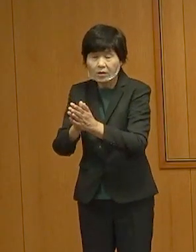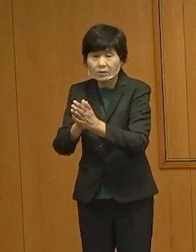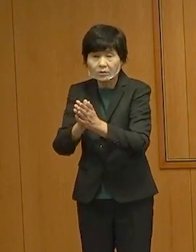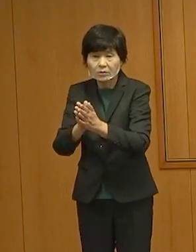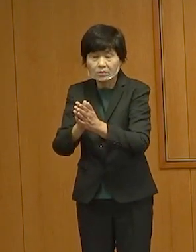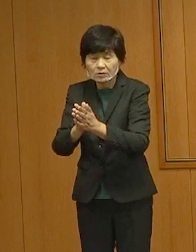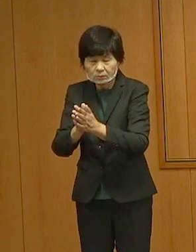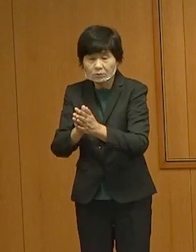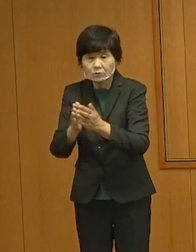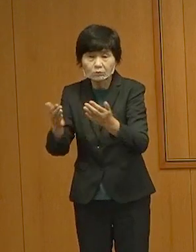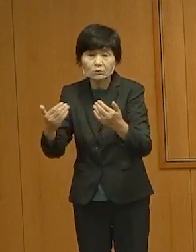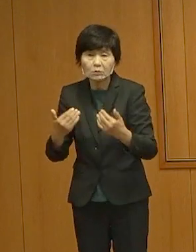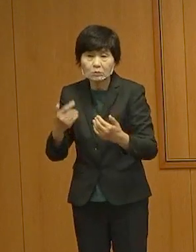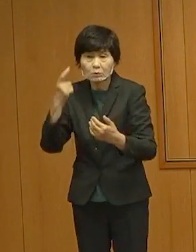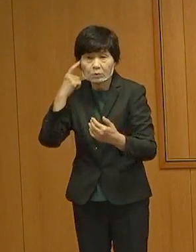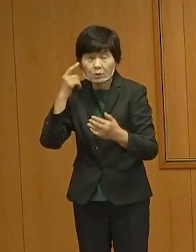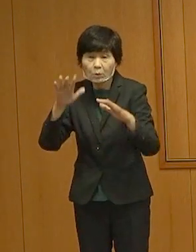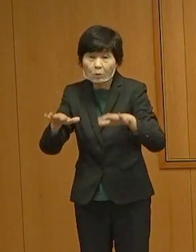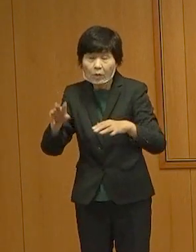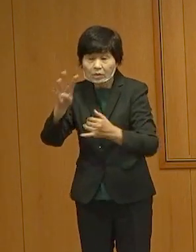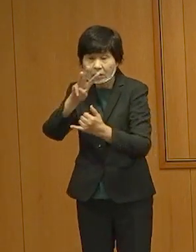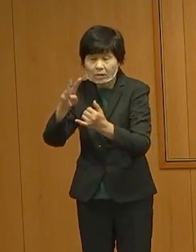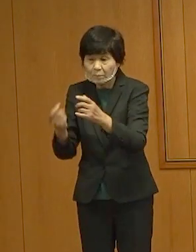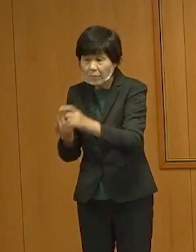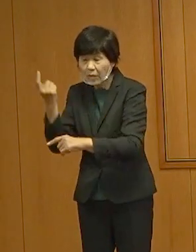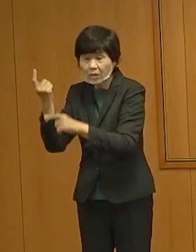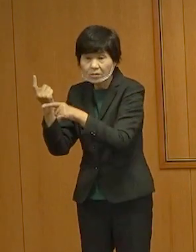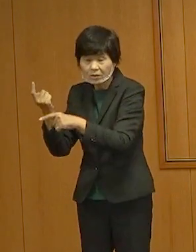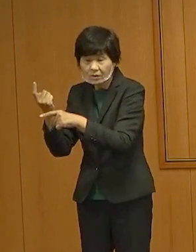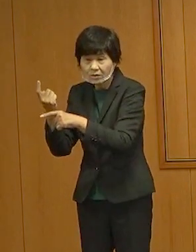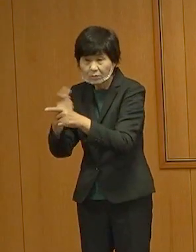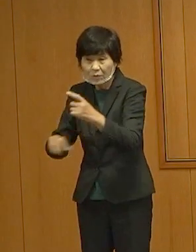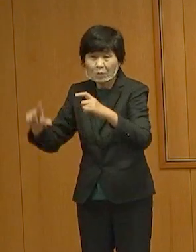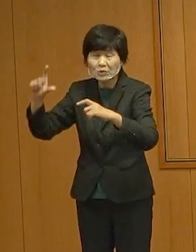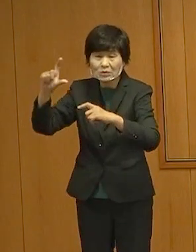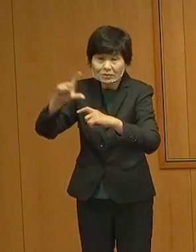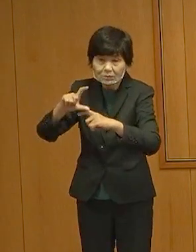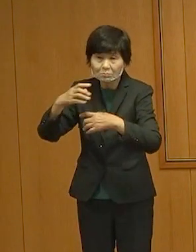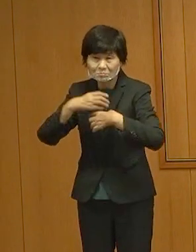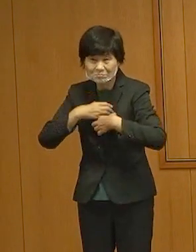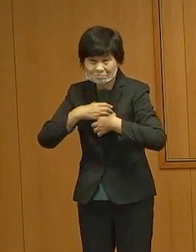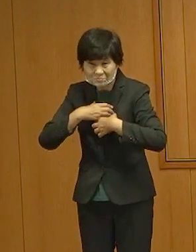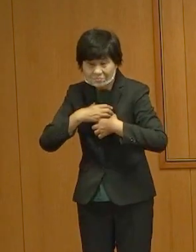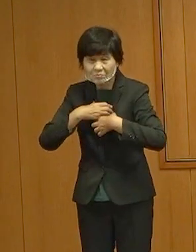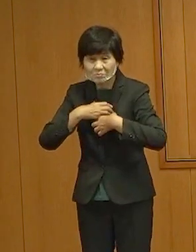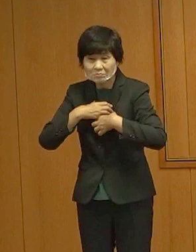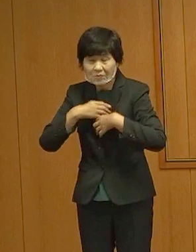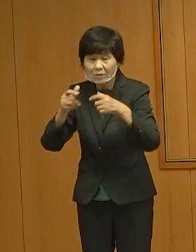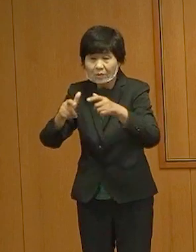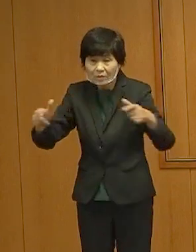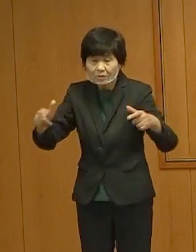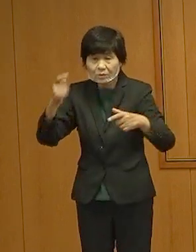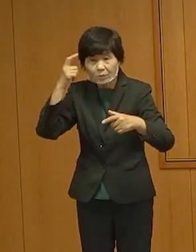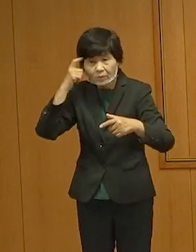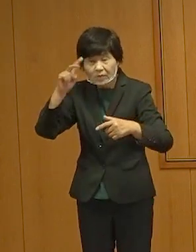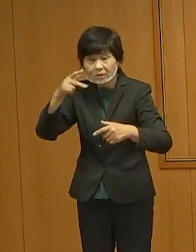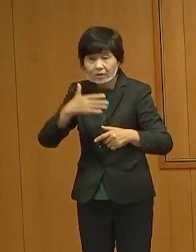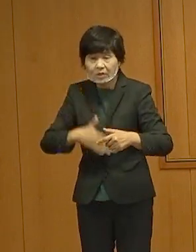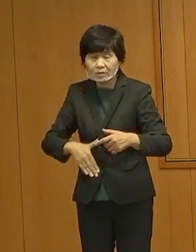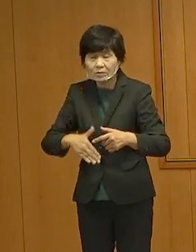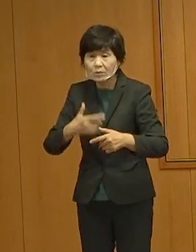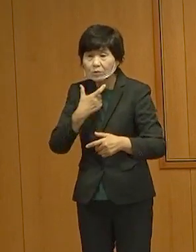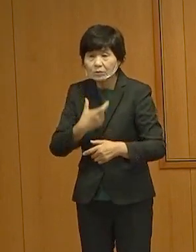災害を含めますと、なお一層危険度は高まるというふうに考えておりますので、理解をいただく努力はしていきたいと思います。